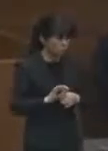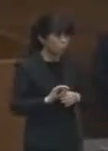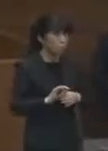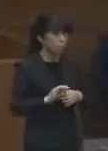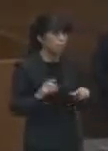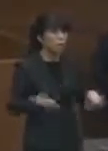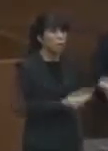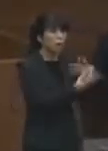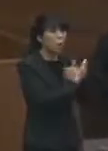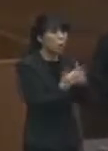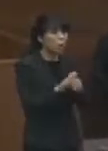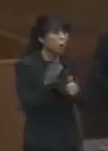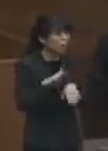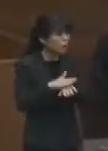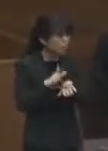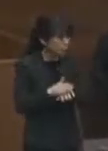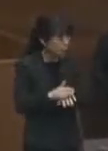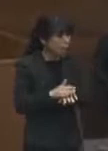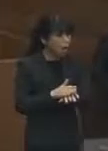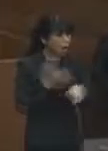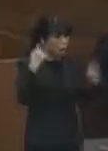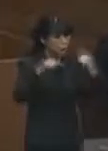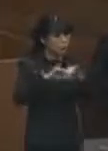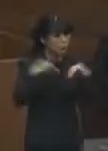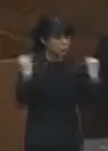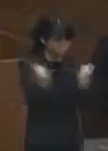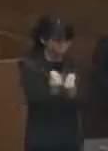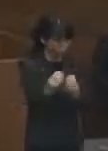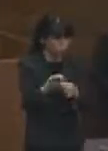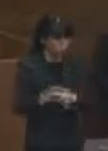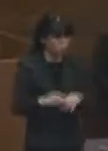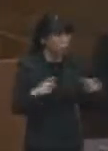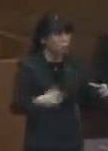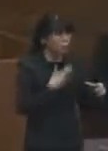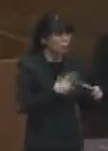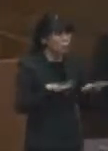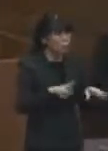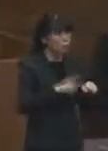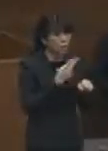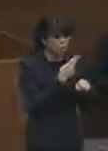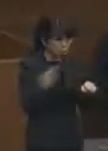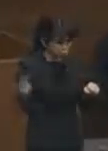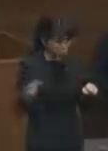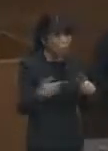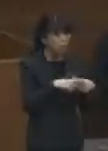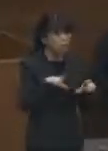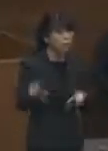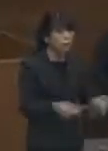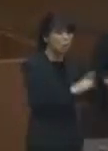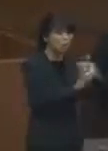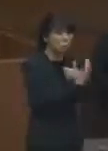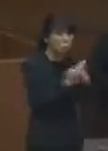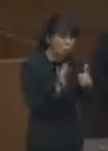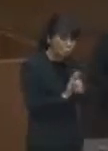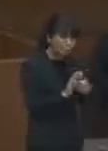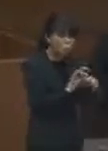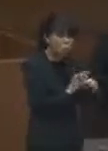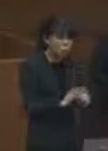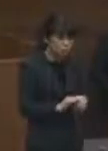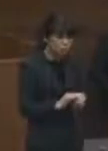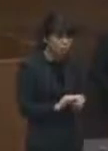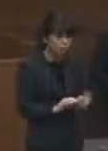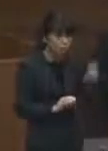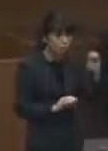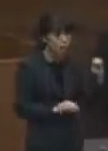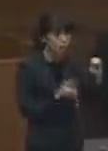活保護行政の在り方検討チームについてでございますけれども、本市では今年度生活保護行政に関してケースワ